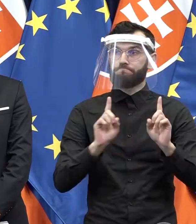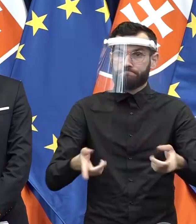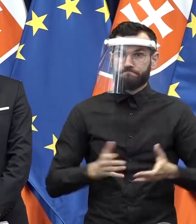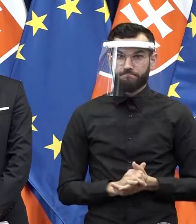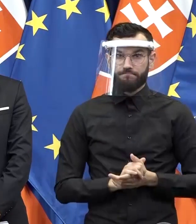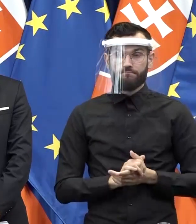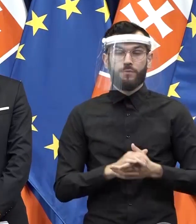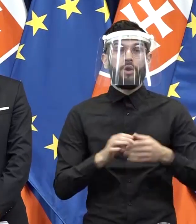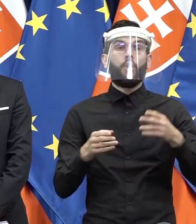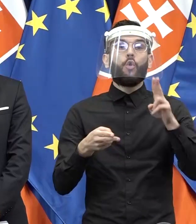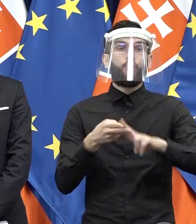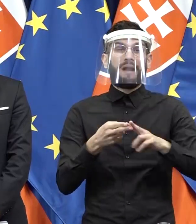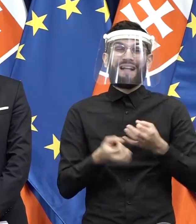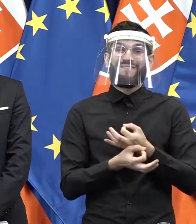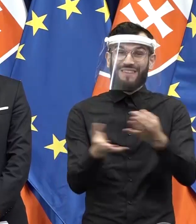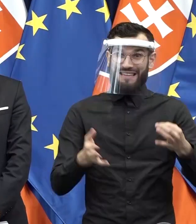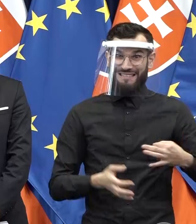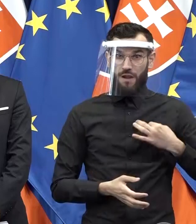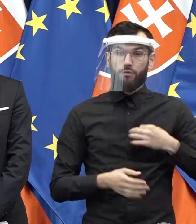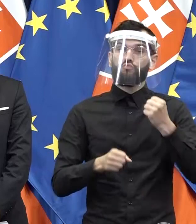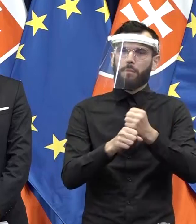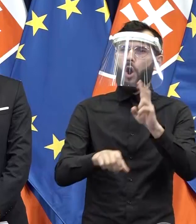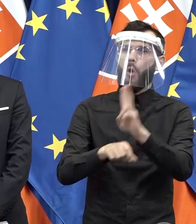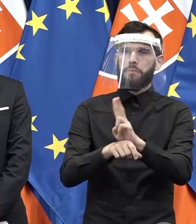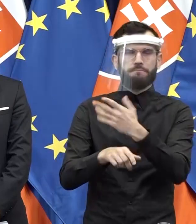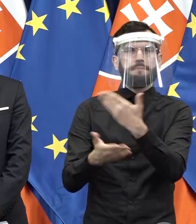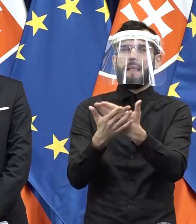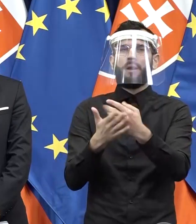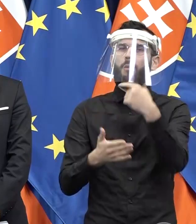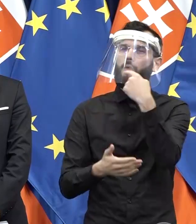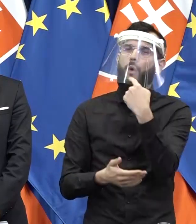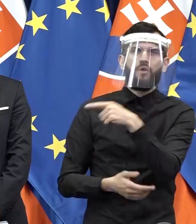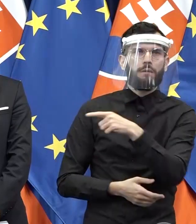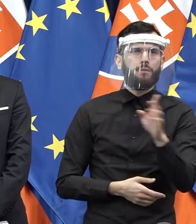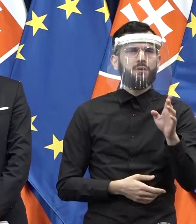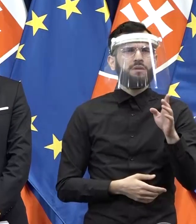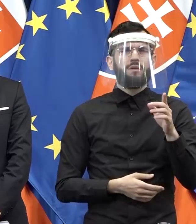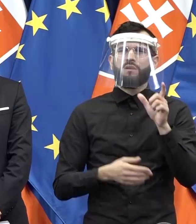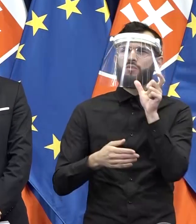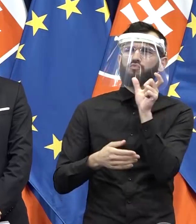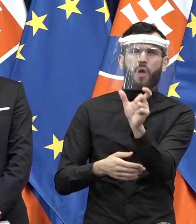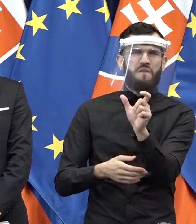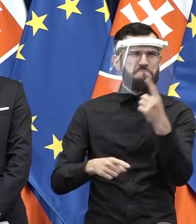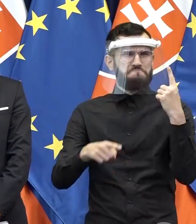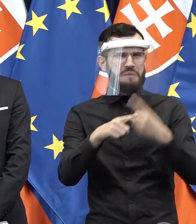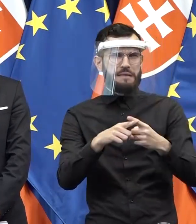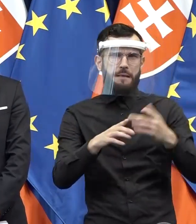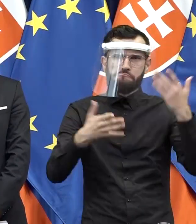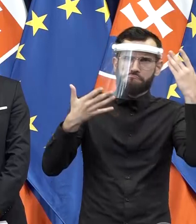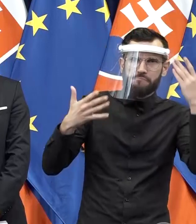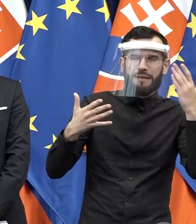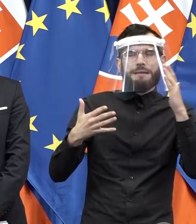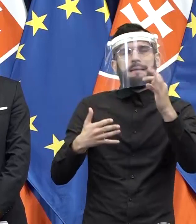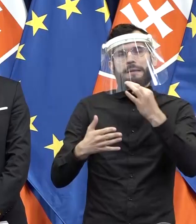že Úrad verejného zdravotníctva vydá opatrenie. Keď náhodou budem používať slovník, ktorý nie je úplne terminologicky presný, tak potom poprosím